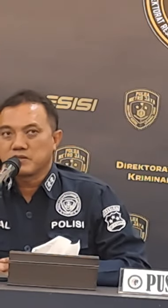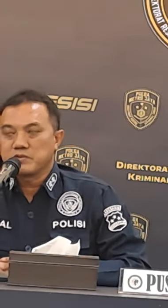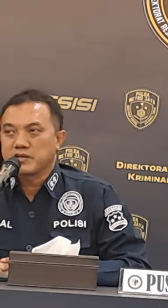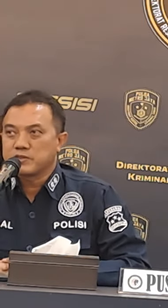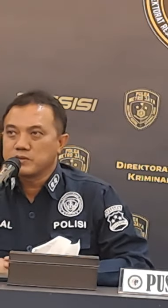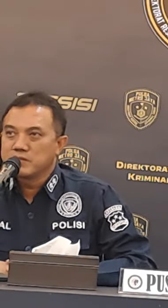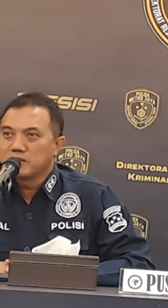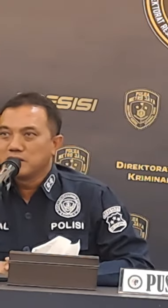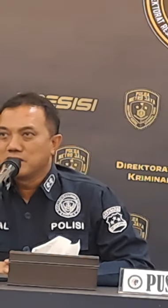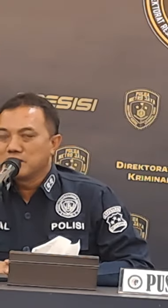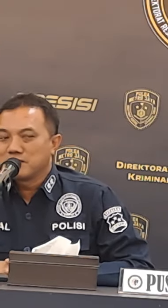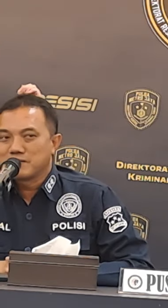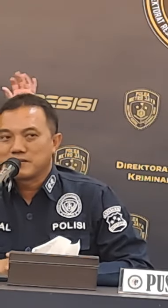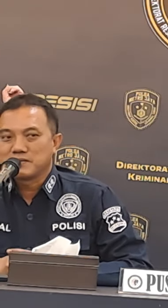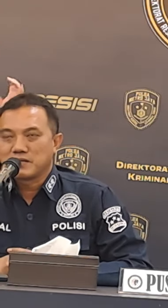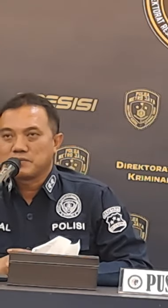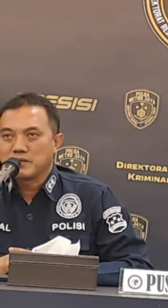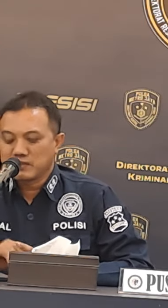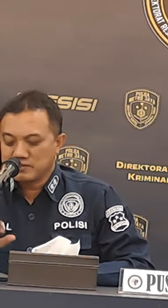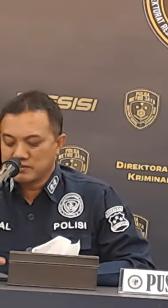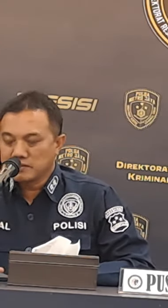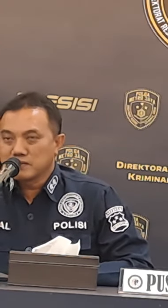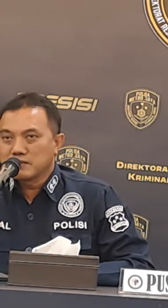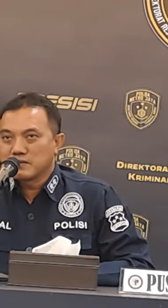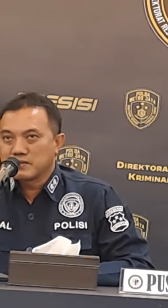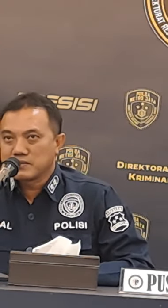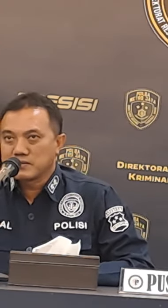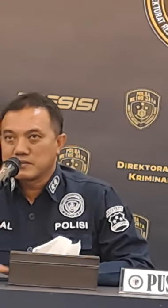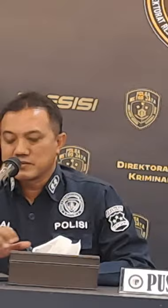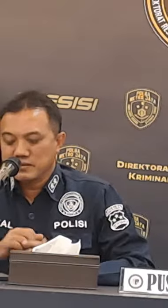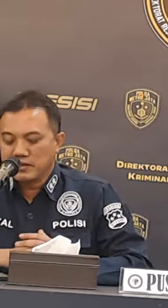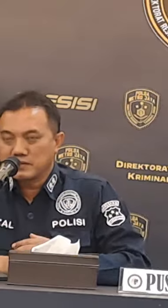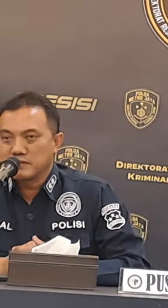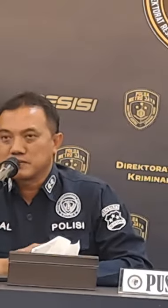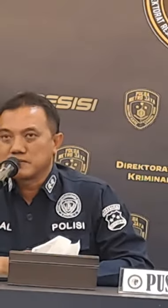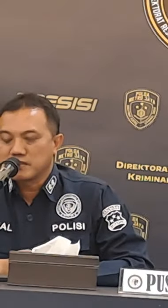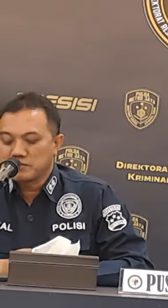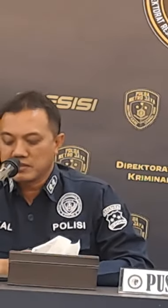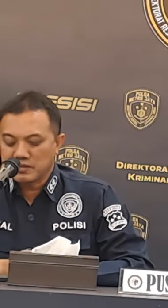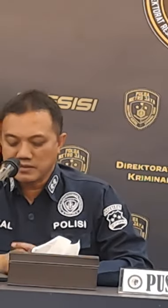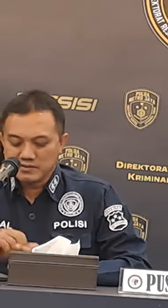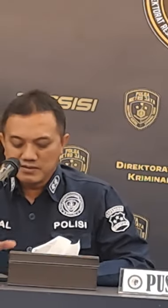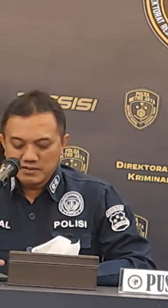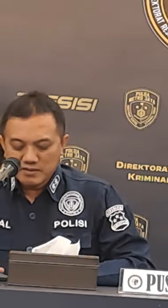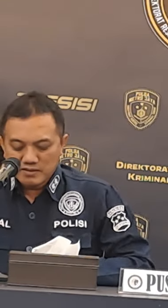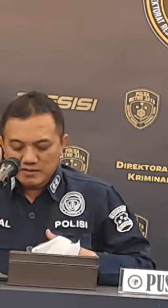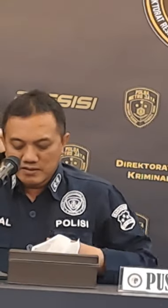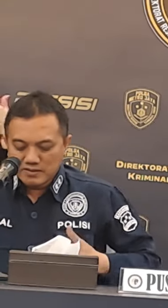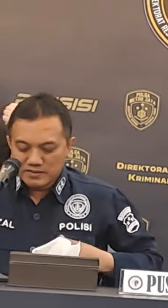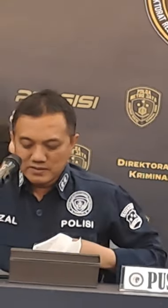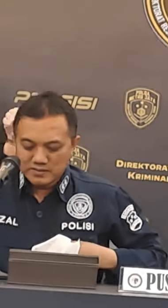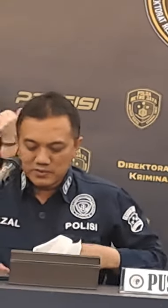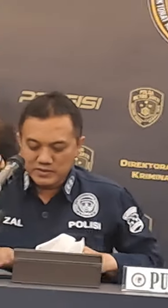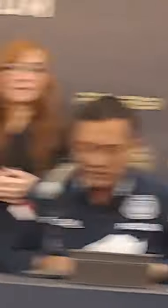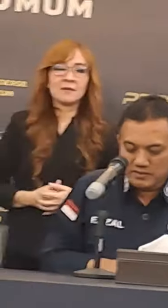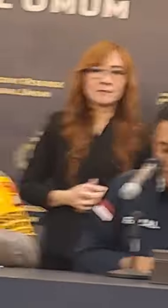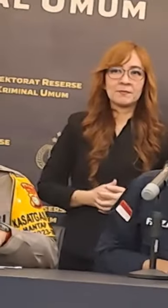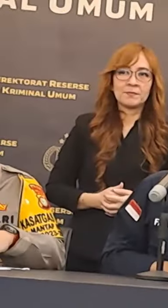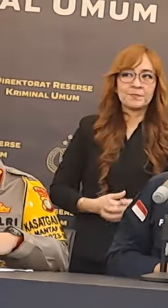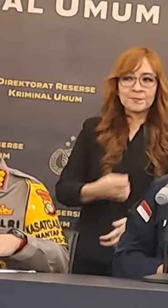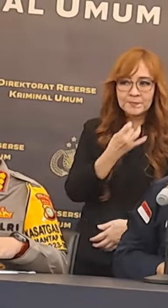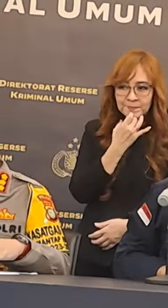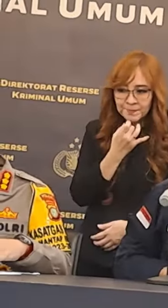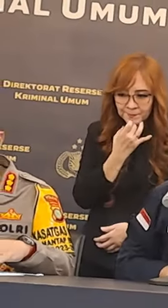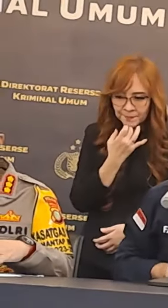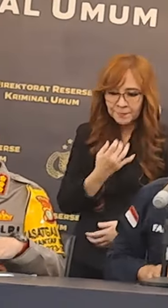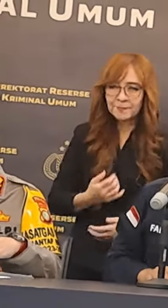Assalamualaikum warahmatullahi wabarakatuh. Selamat siang dan salam sejahtera. Mohon izin